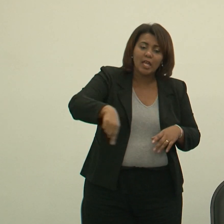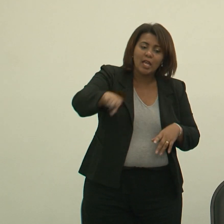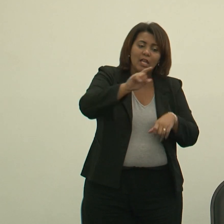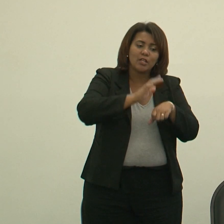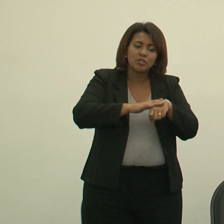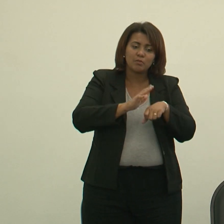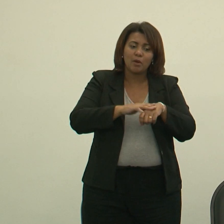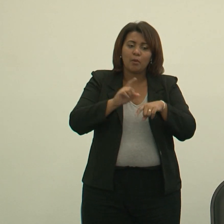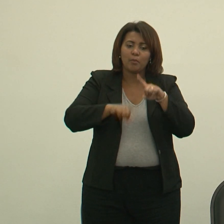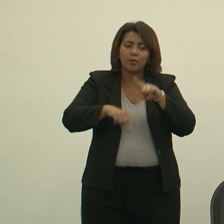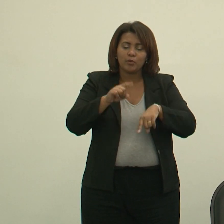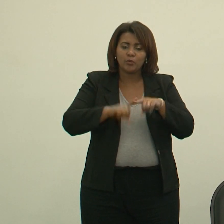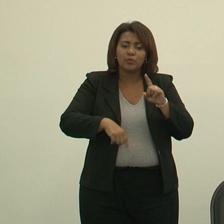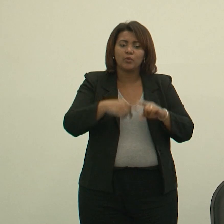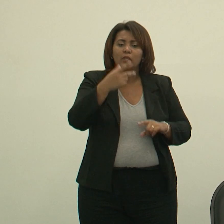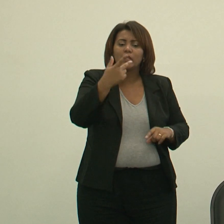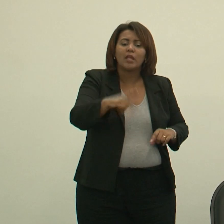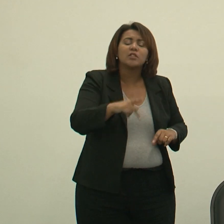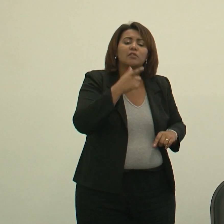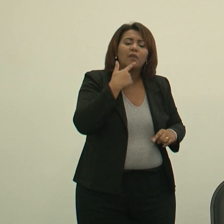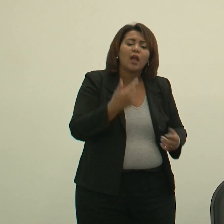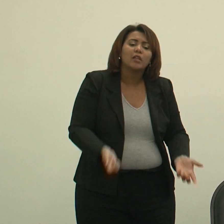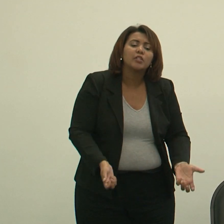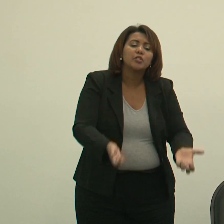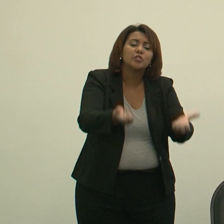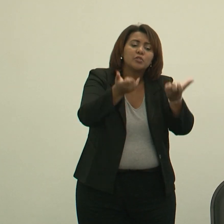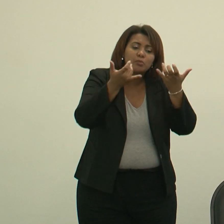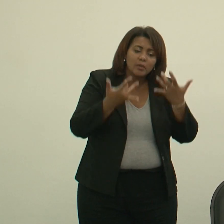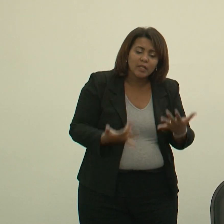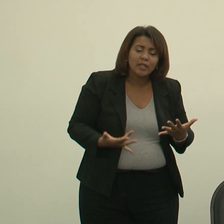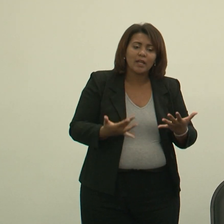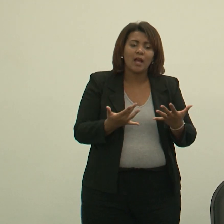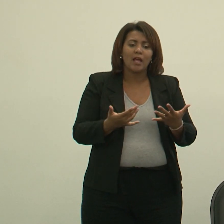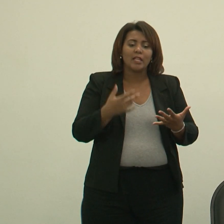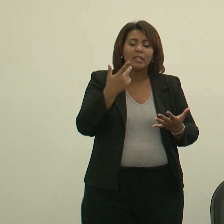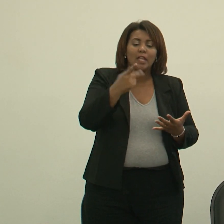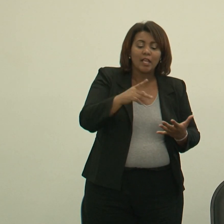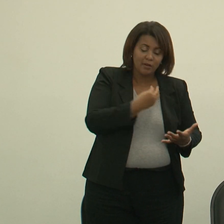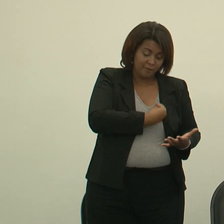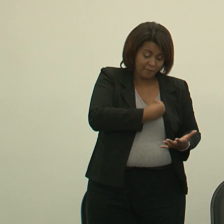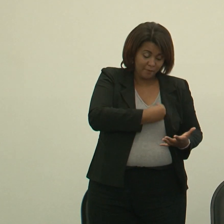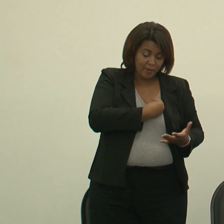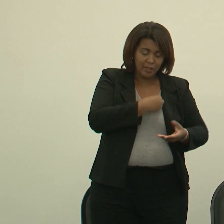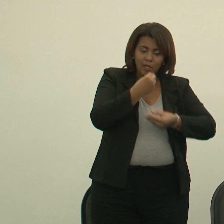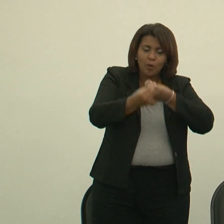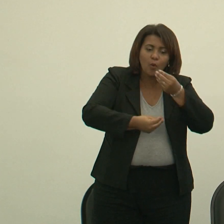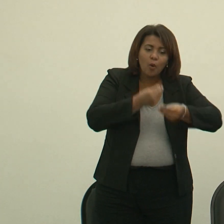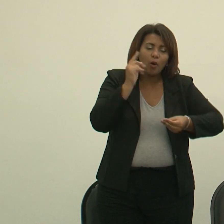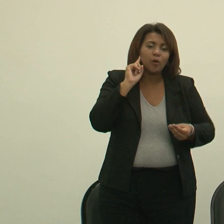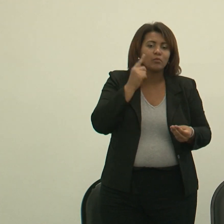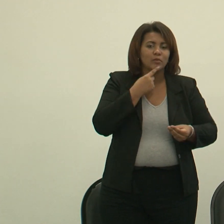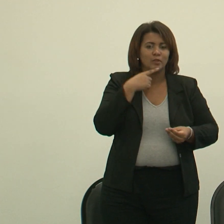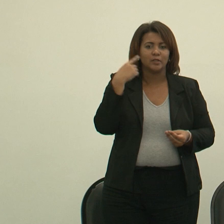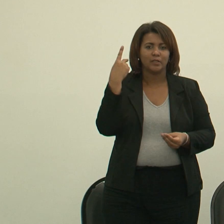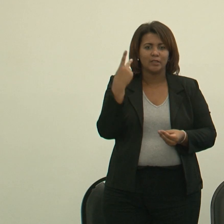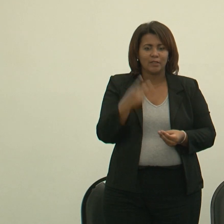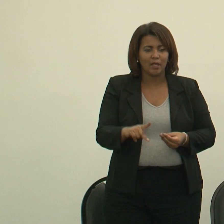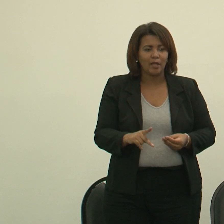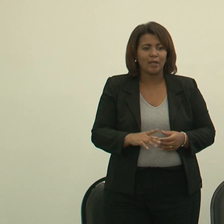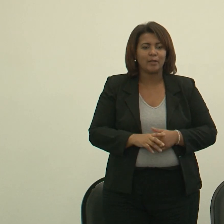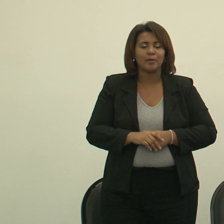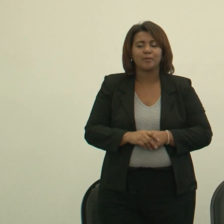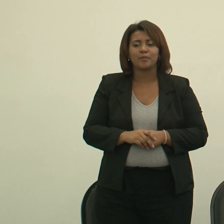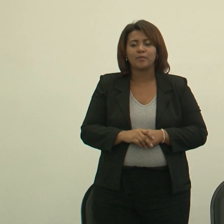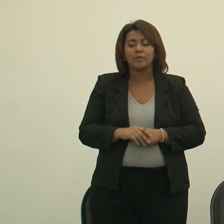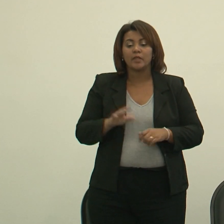questão do lugar de fala. Quem sou eu para falar, para problematizar a minha situação? E aí, geralmente, esse lugar de fala